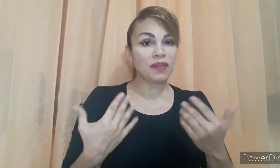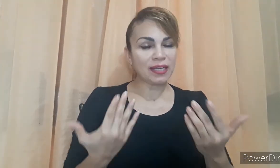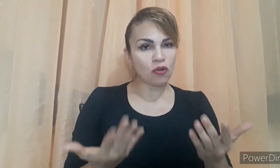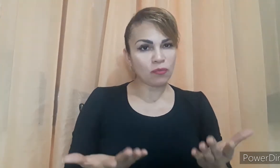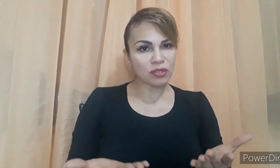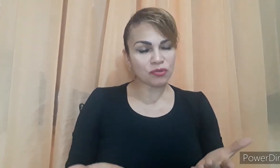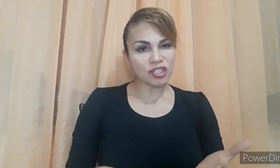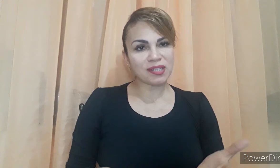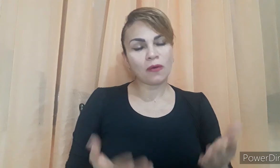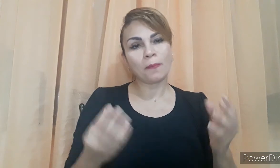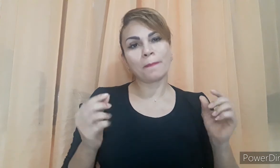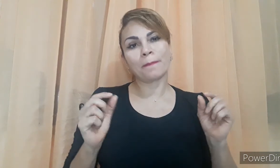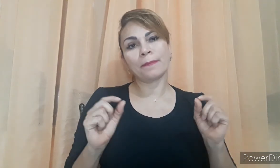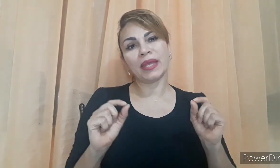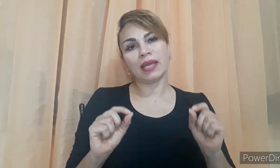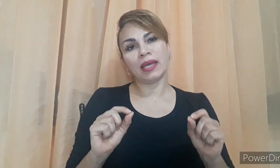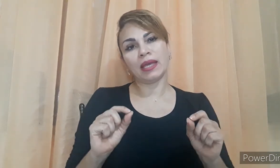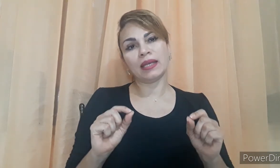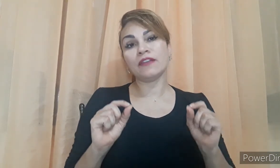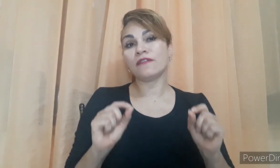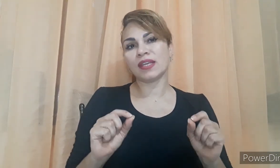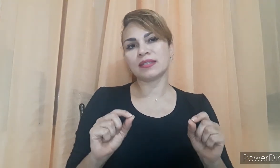tiverem alguma sugestão que visa